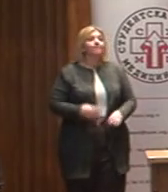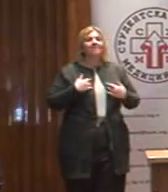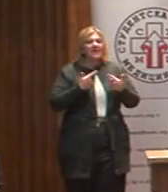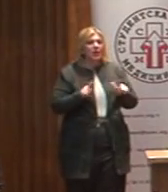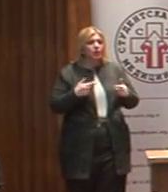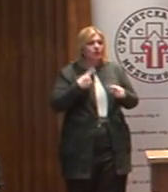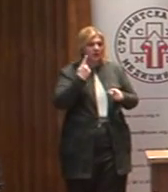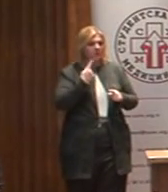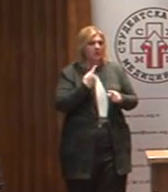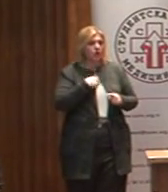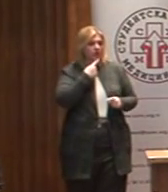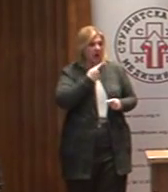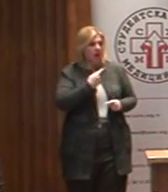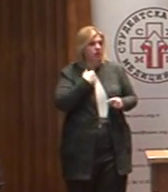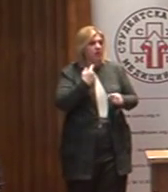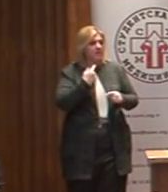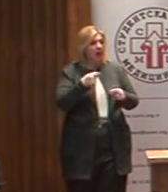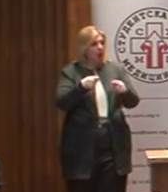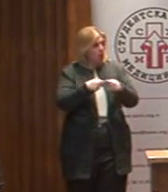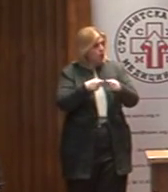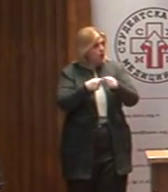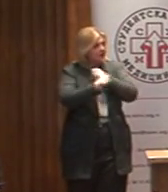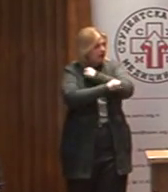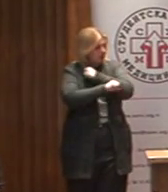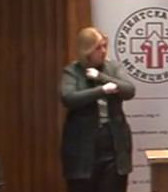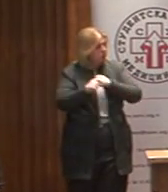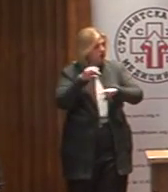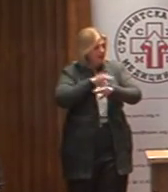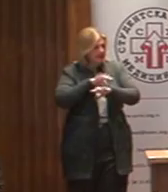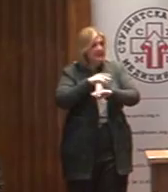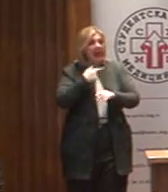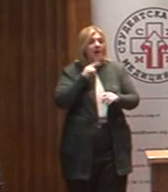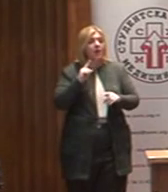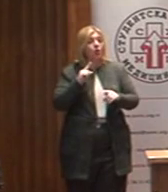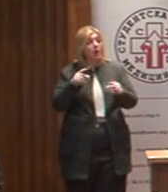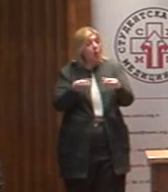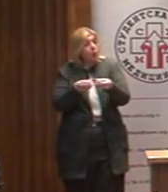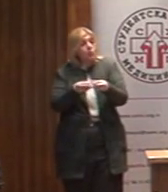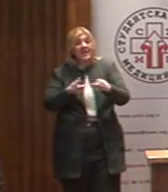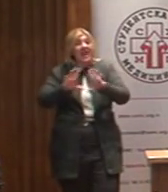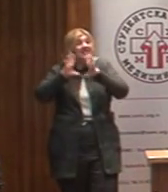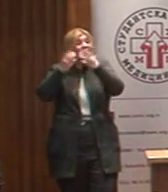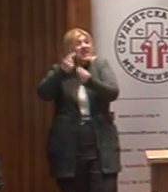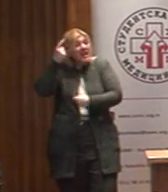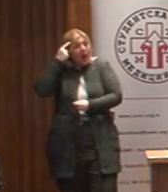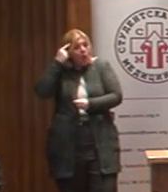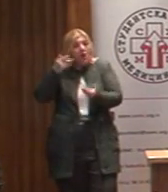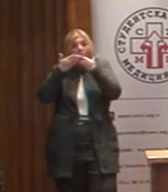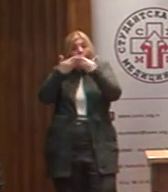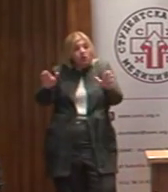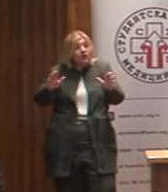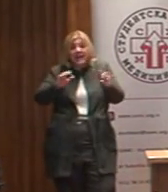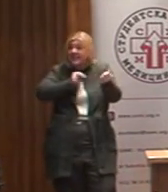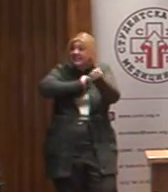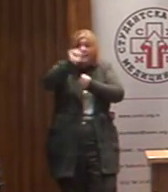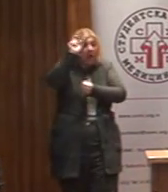Dozvolite da kažem da je Studentska unija medicinara unija svih studenta medicinskih nauka, da je otvorena za sve studente medicine i da verujem da